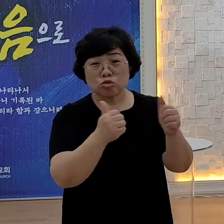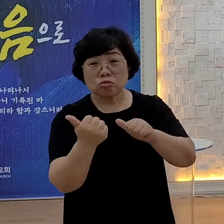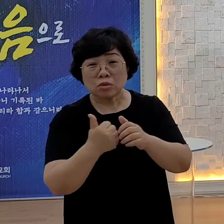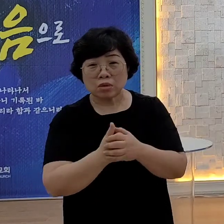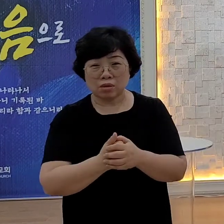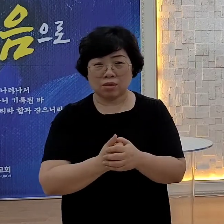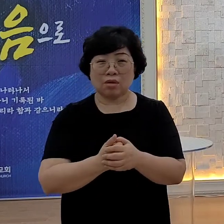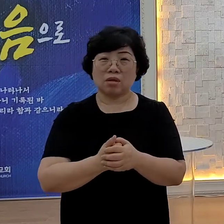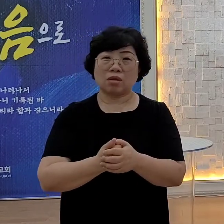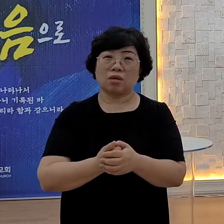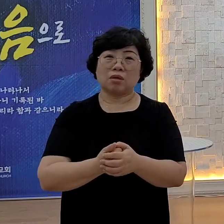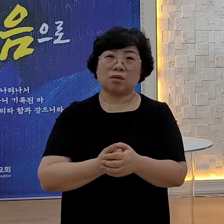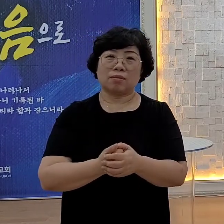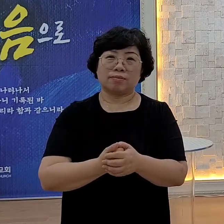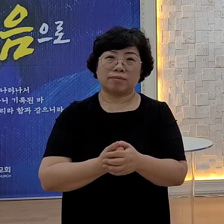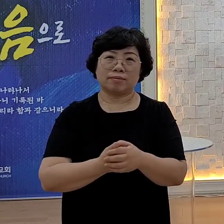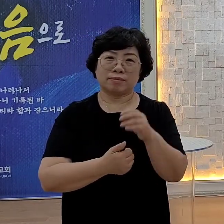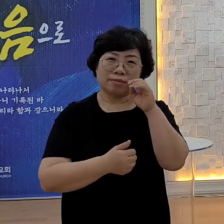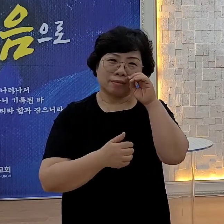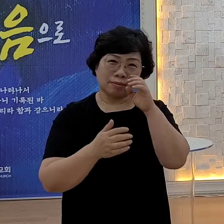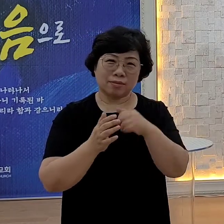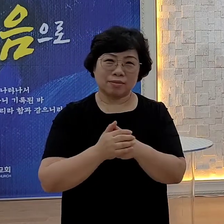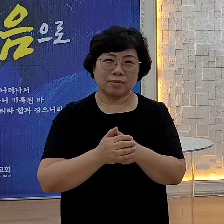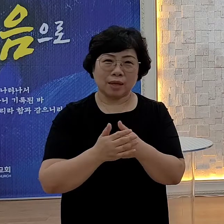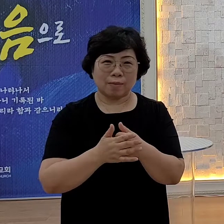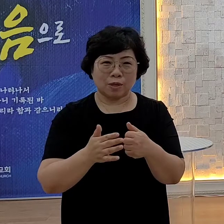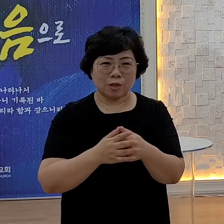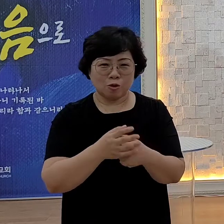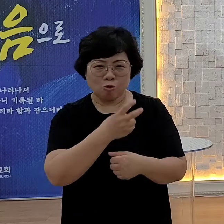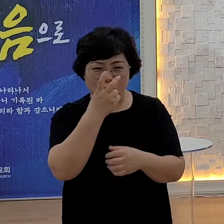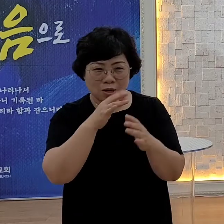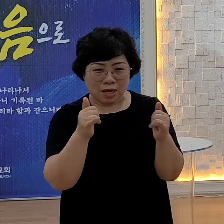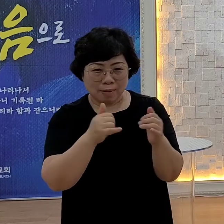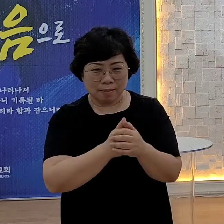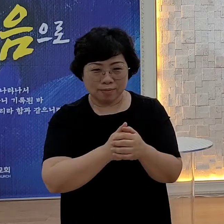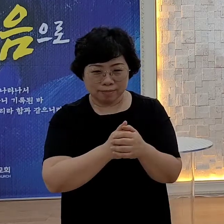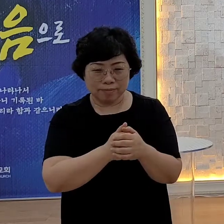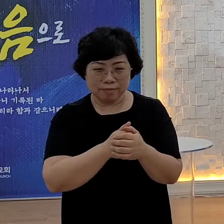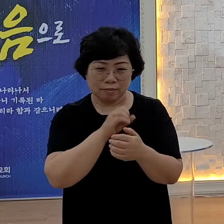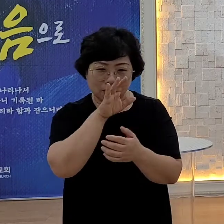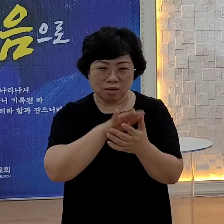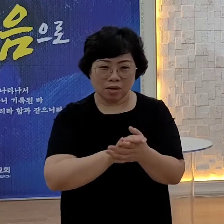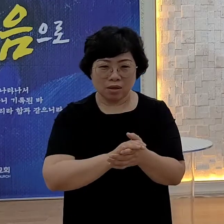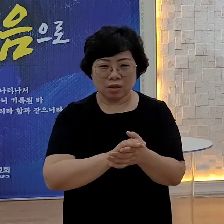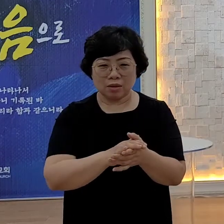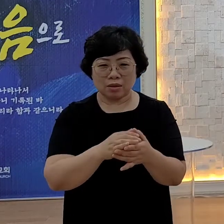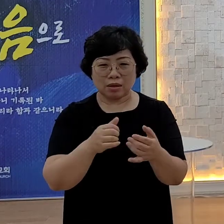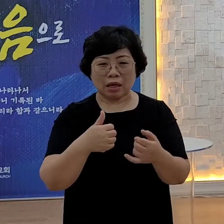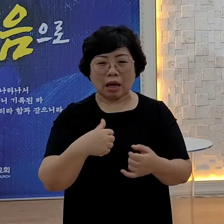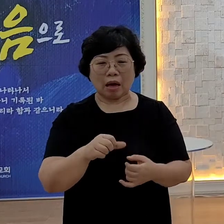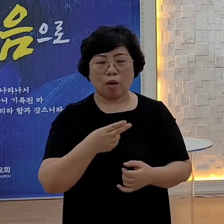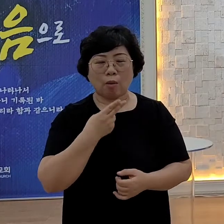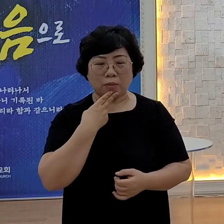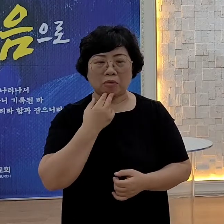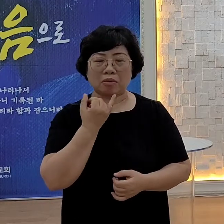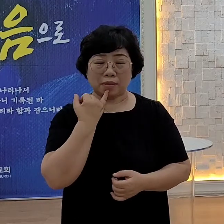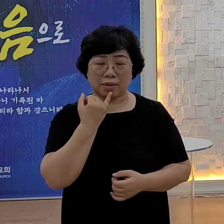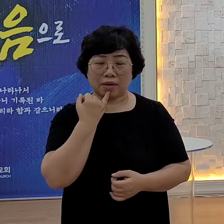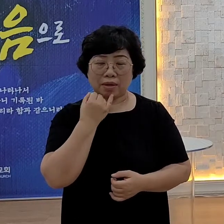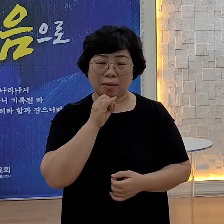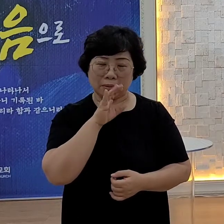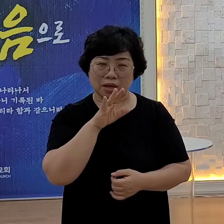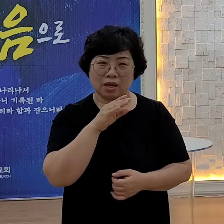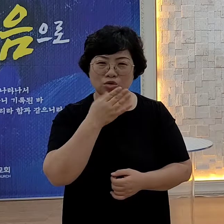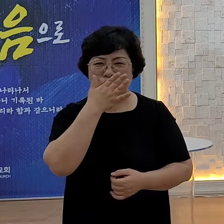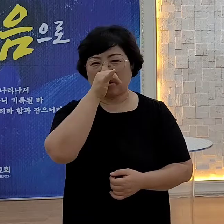생각이 들었냐. 좀 더 똑똑한 사람은 이렇게 생각했죠. 우리가 한번 꼭 애가 있어야 하나. 이제 이런 마음이 들기